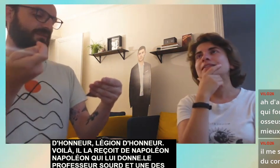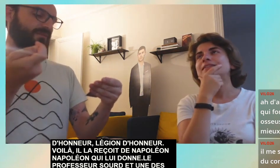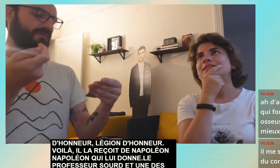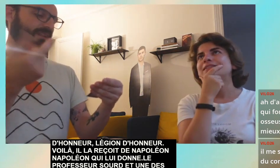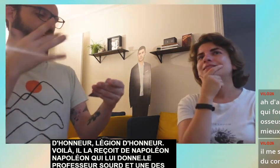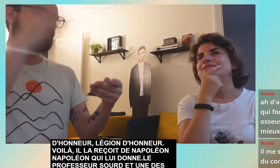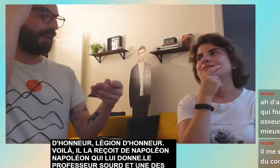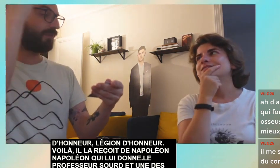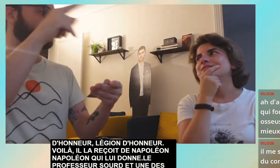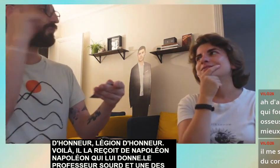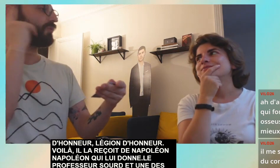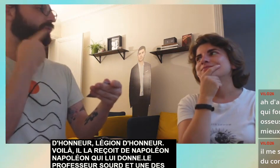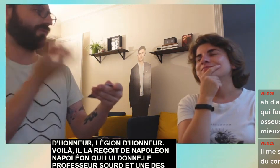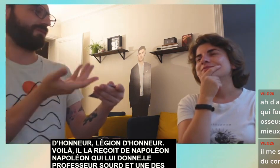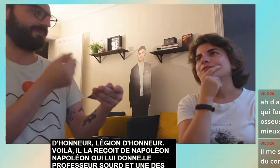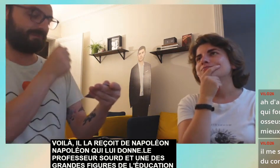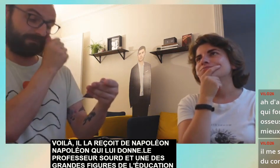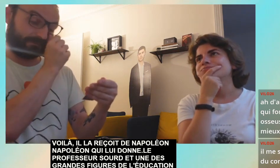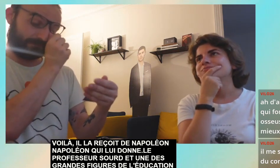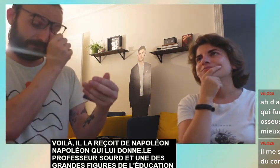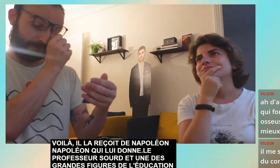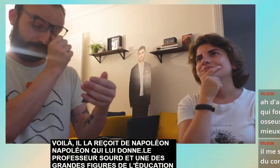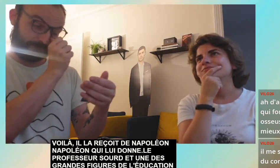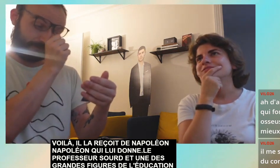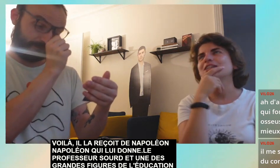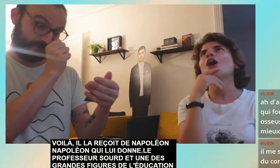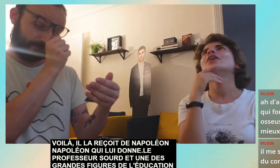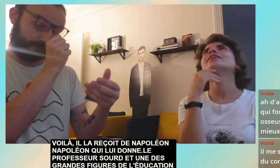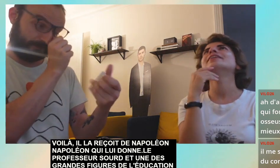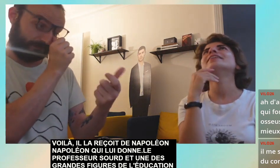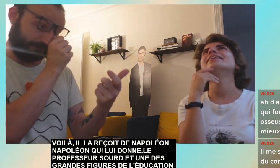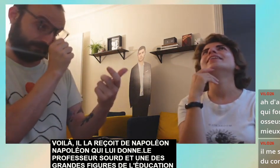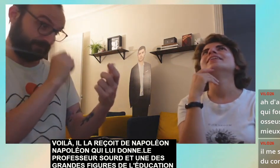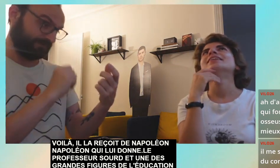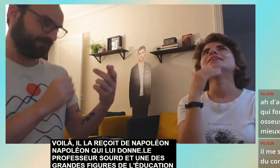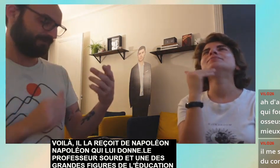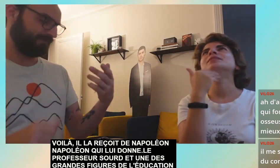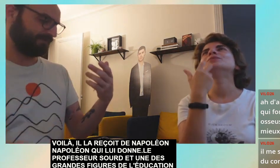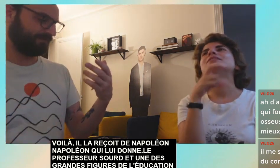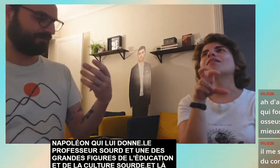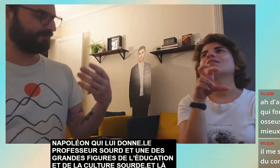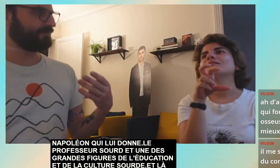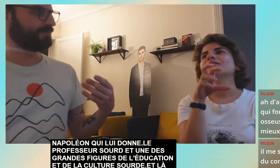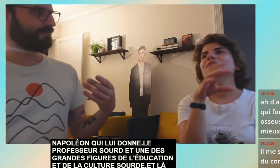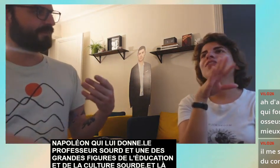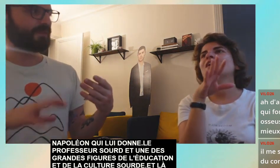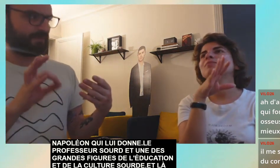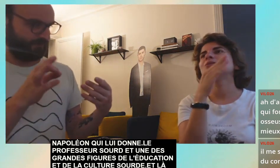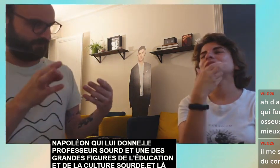l'éducation et de la culture sourde. Il a les 1800. Fin 1800.